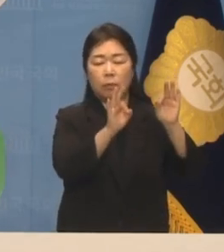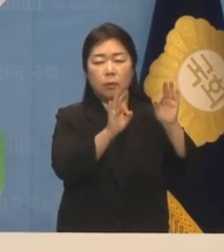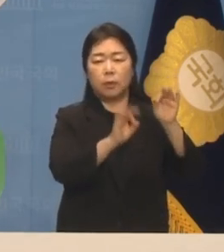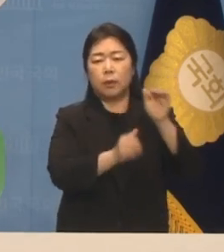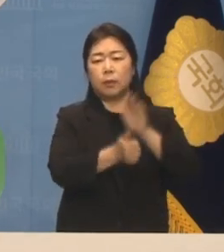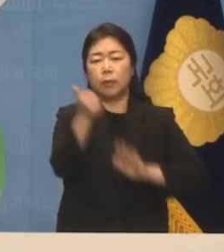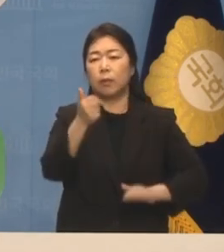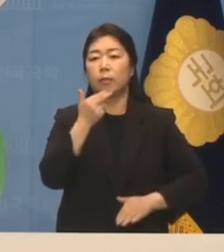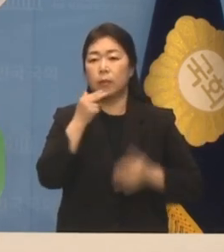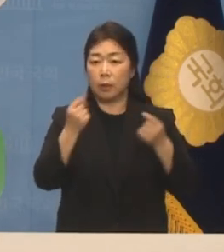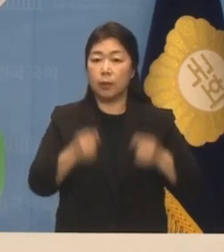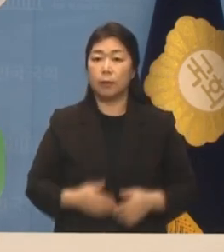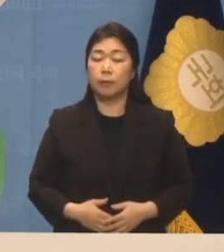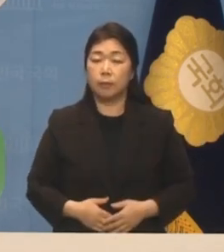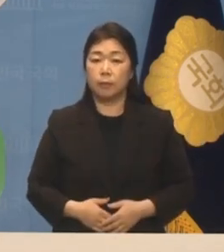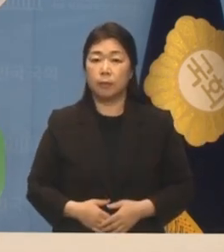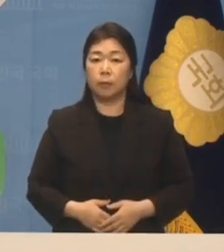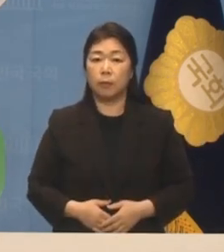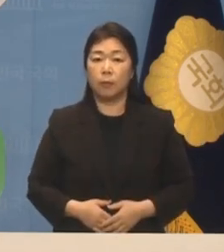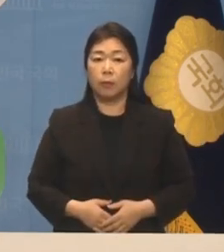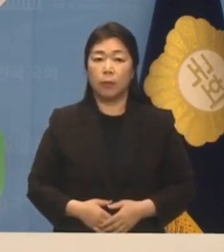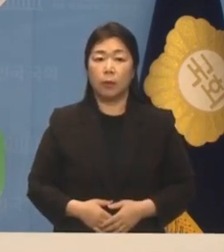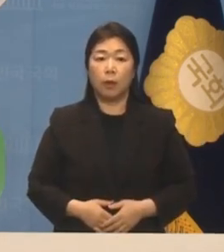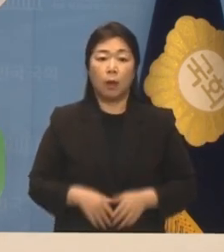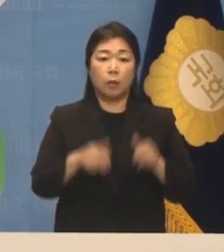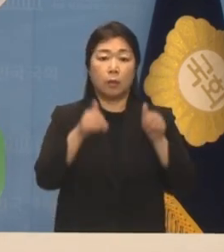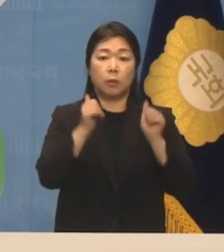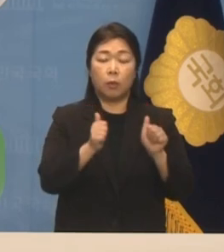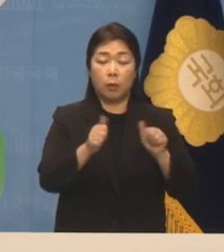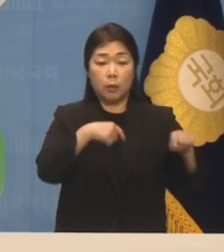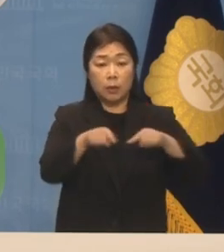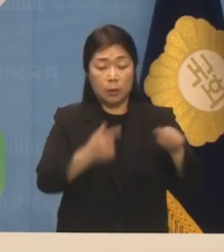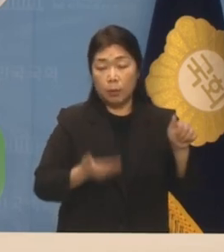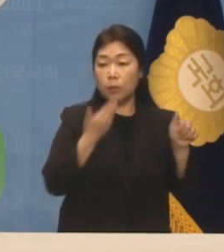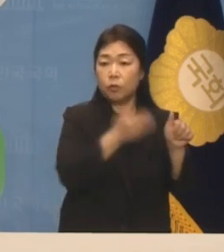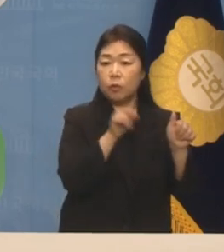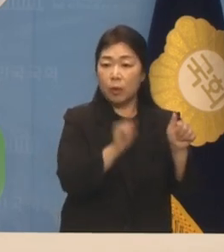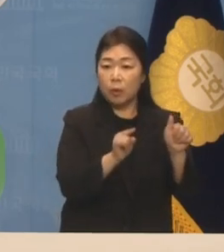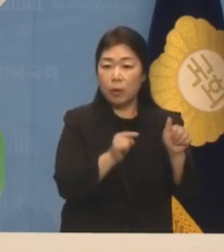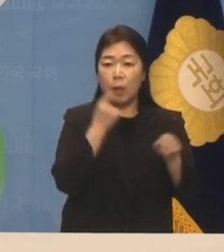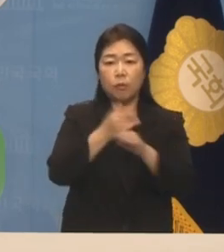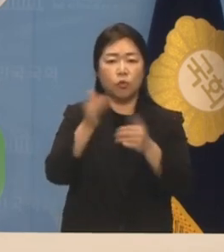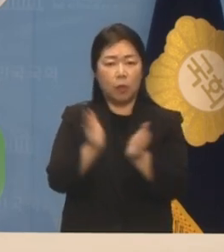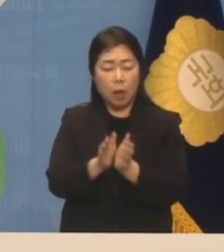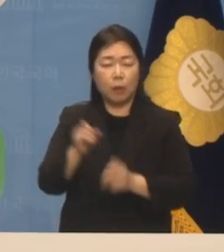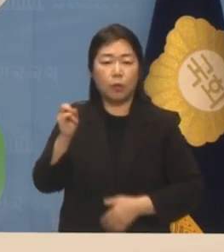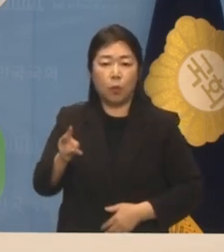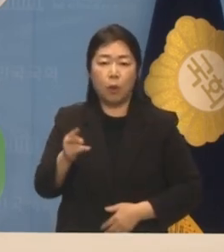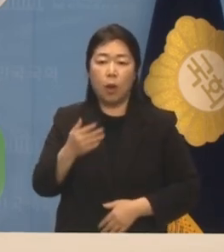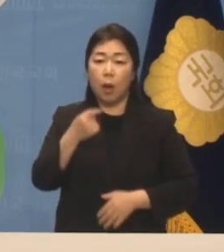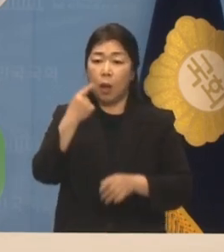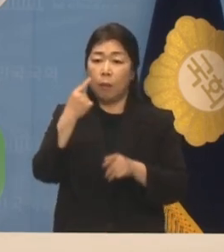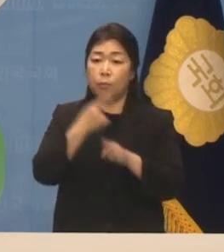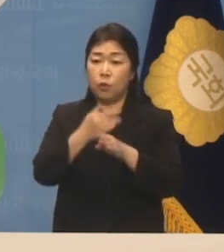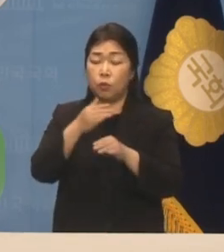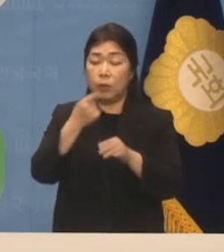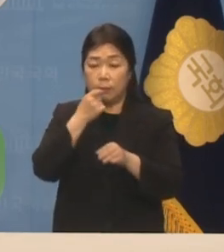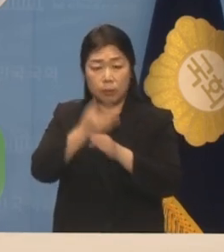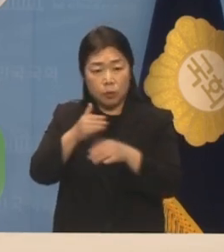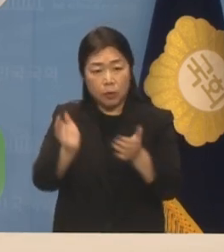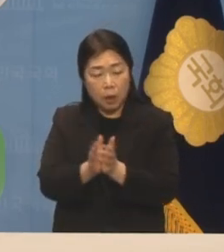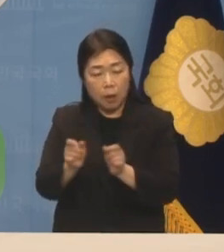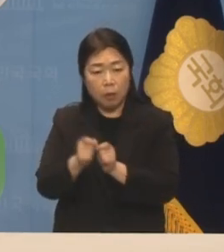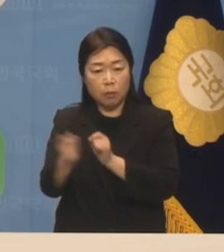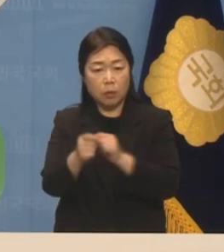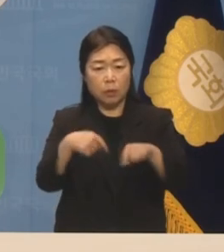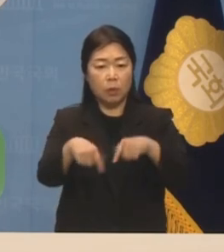없습니다. 그러나 정권 심판은 민주당과 민주당의 형제 정당들만으로 결코 이루어질 수